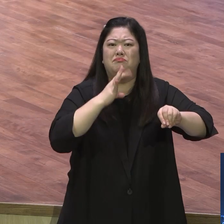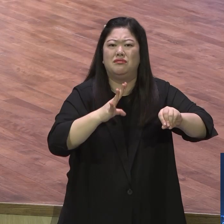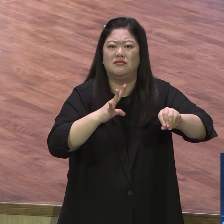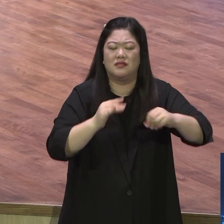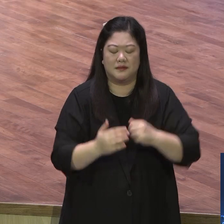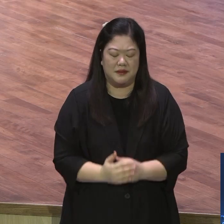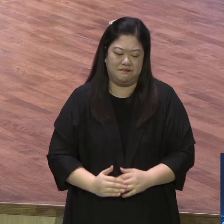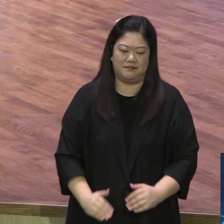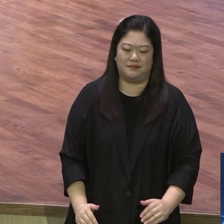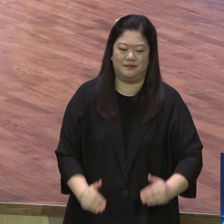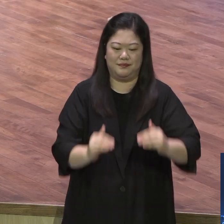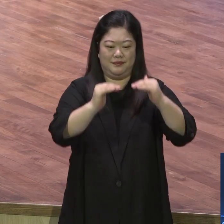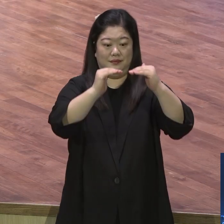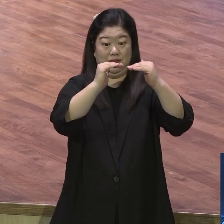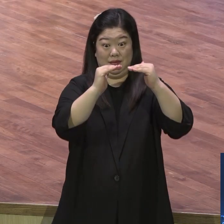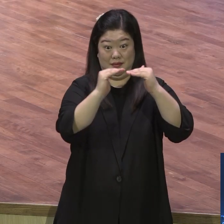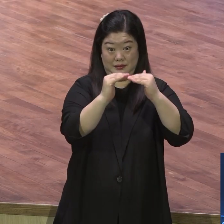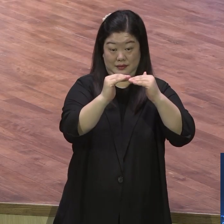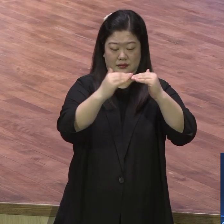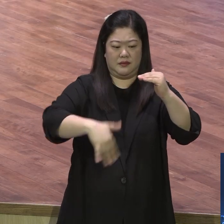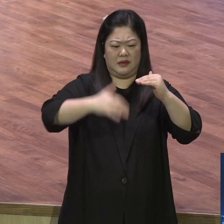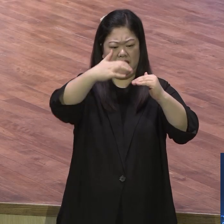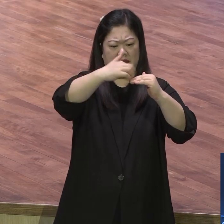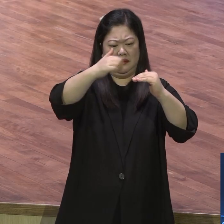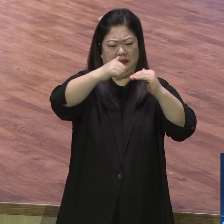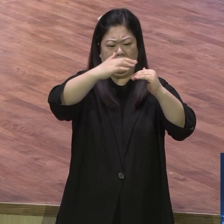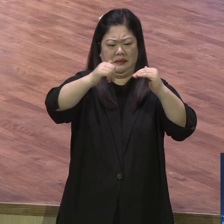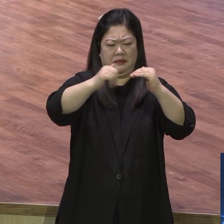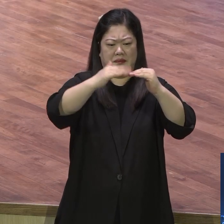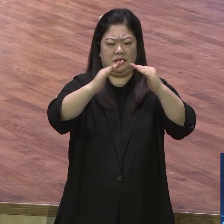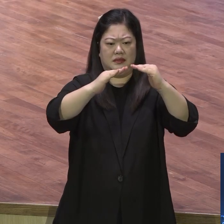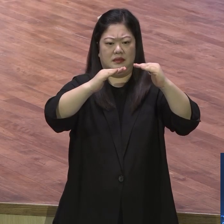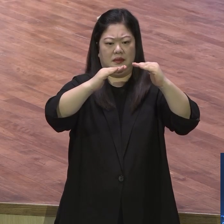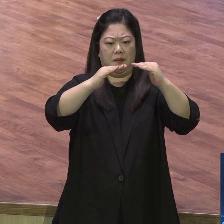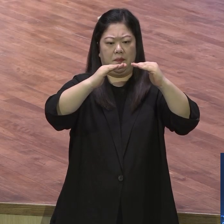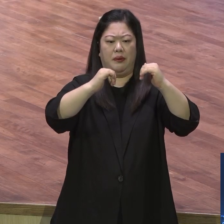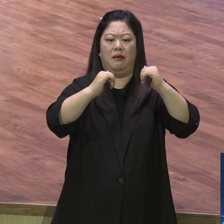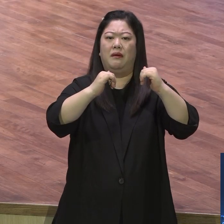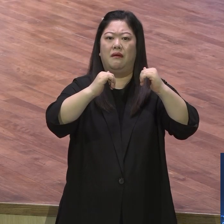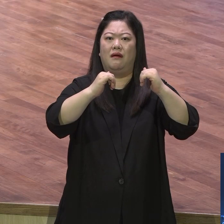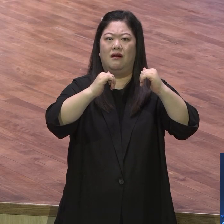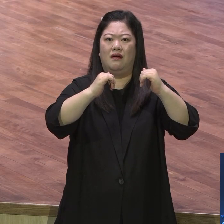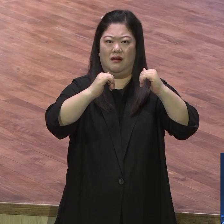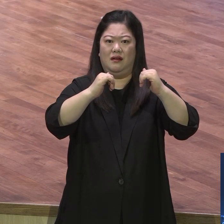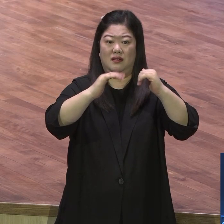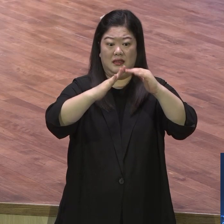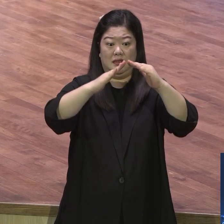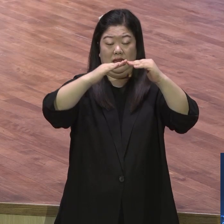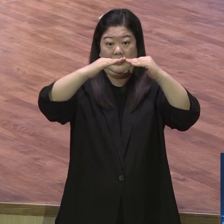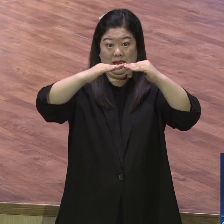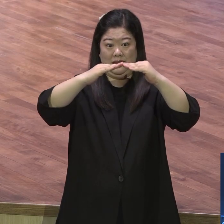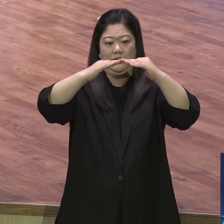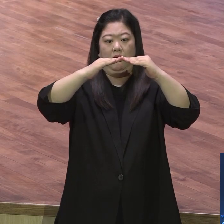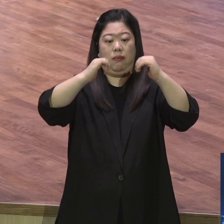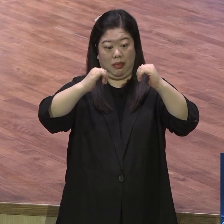그 흙을 그냥 긁어내고 틈새로 중풍병자를 제가 볼 때 포대 같아요 환자를 그냥 그렇게